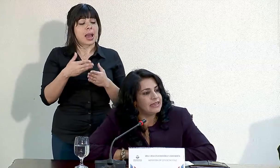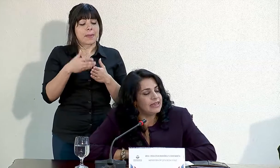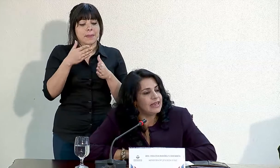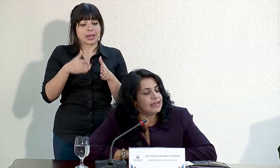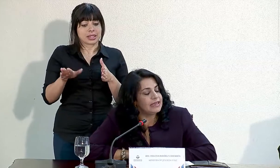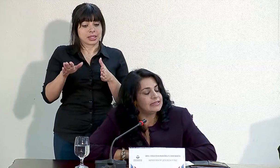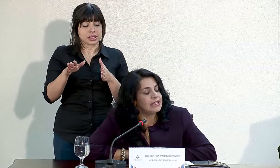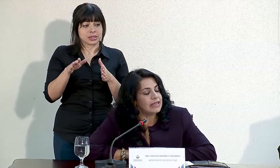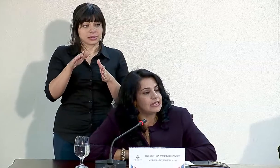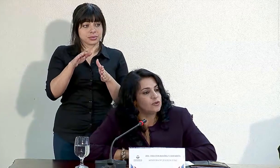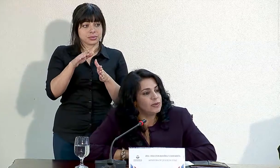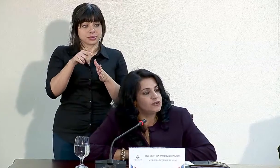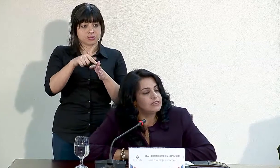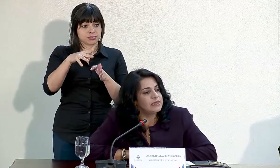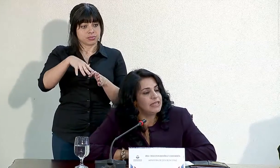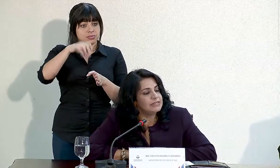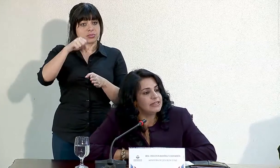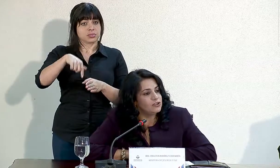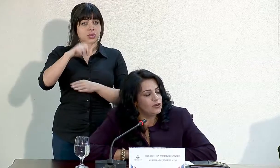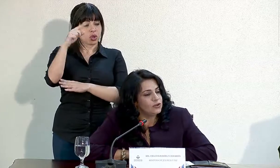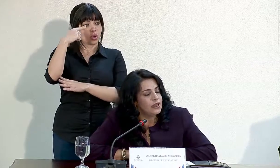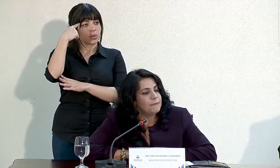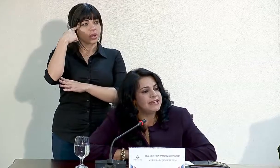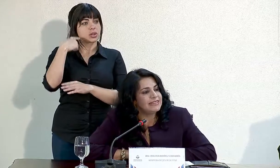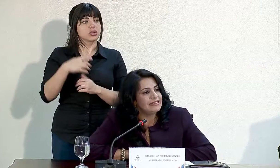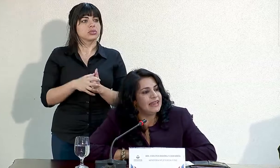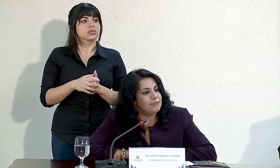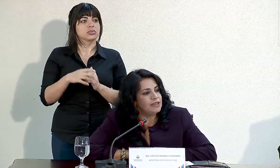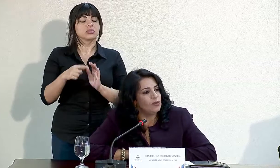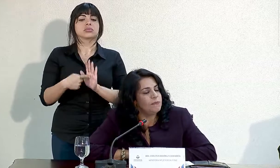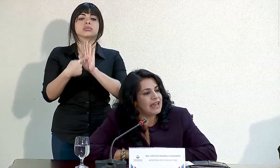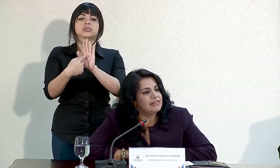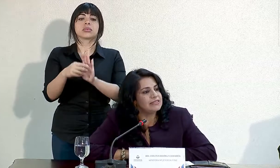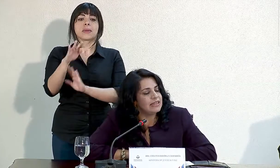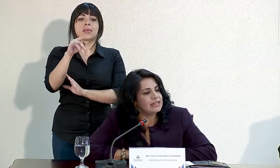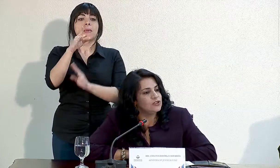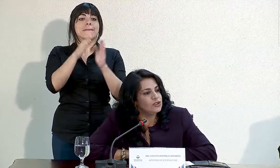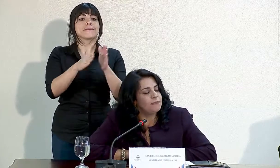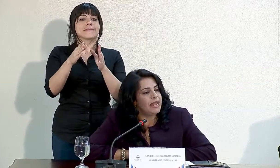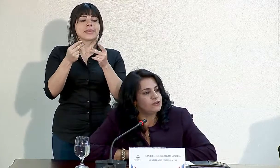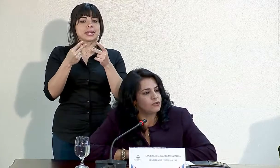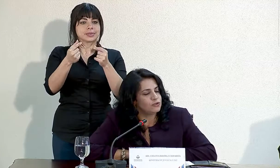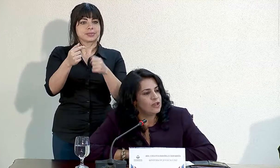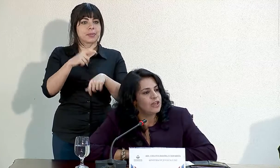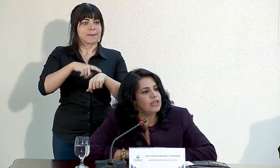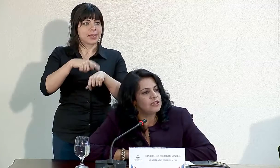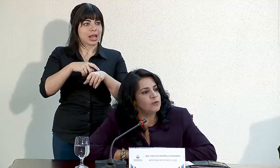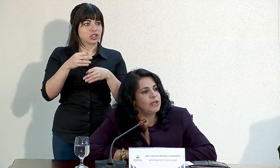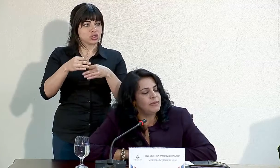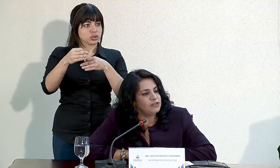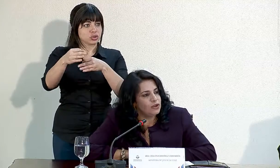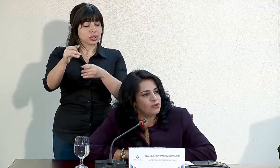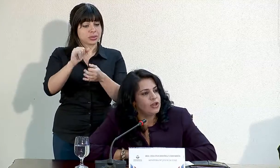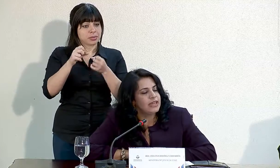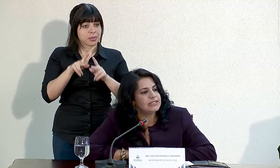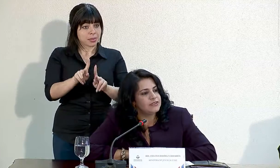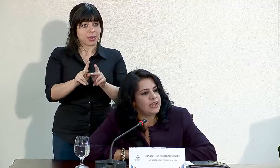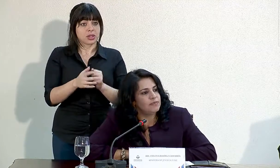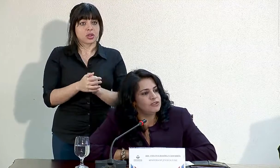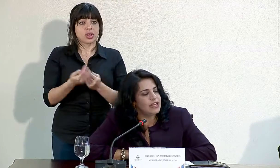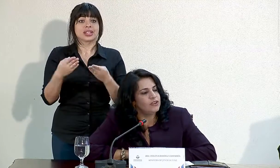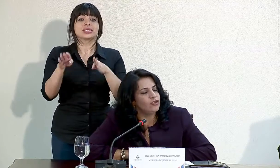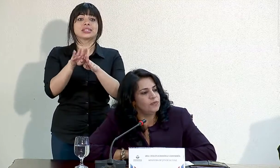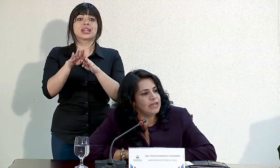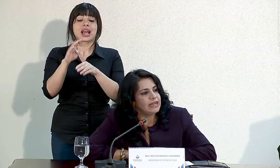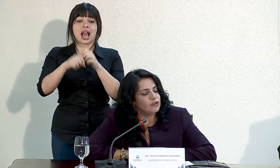partir de que asumimos esta administración, presenté al BID un plan de aceleración de plazos y eso permitió que